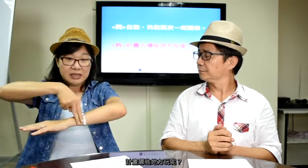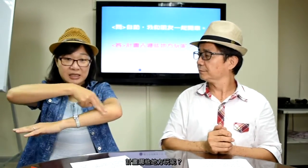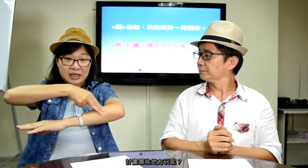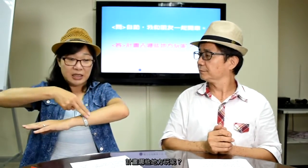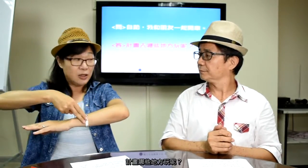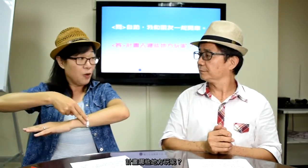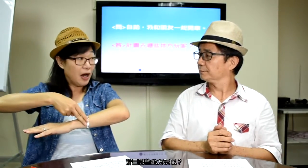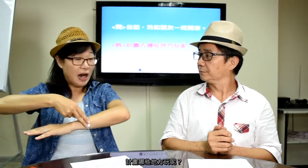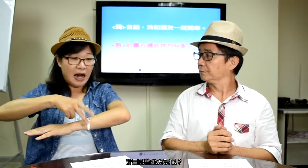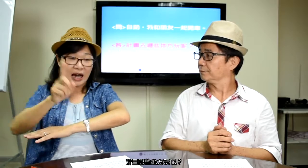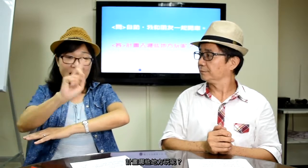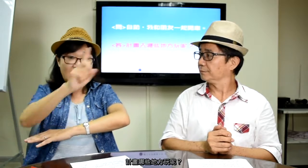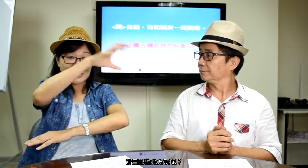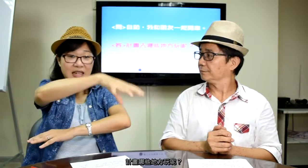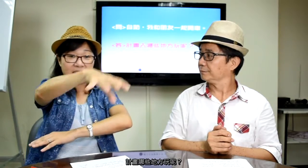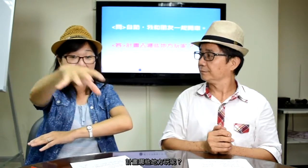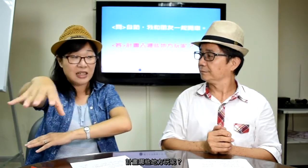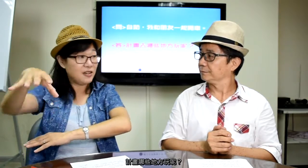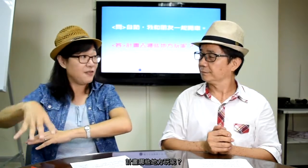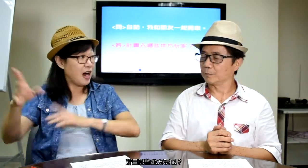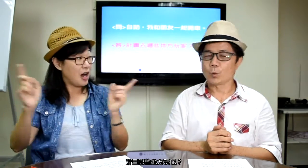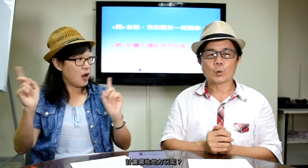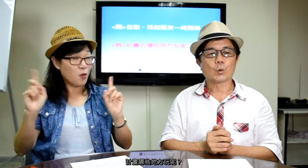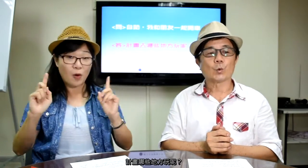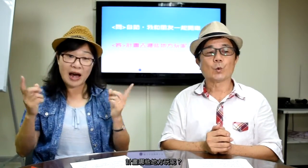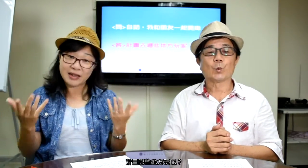计划哪些地方玩呢？